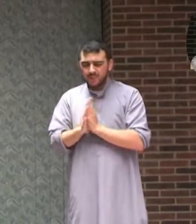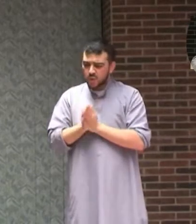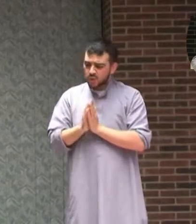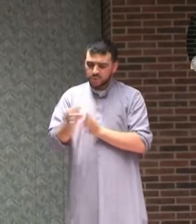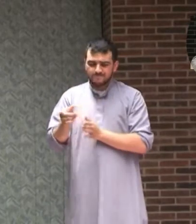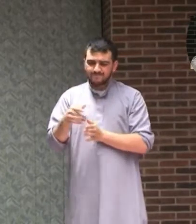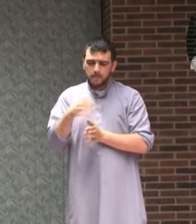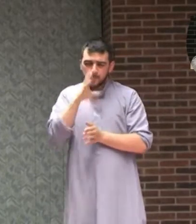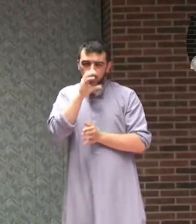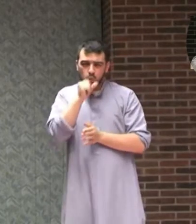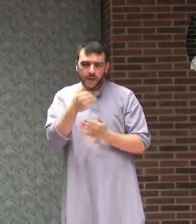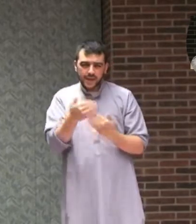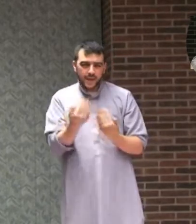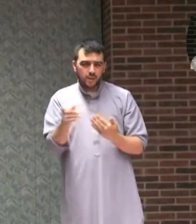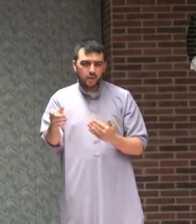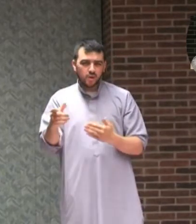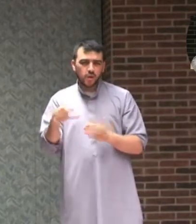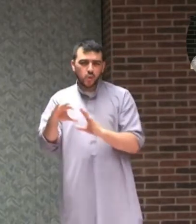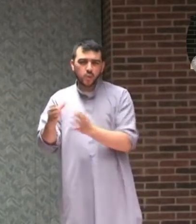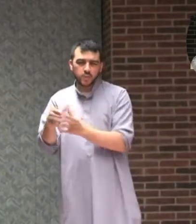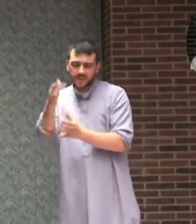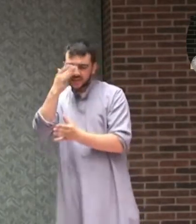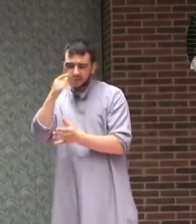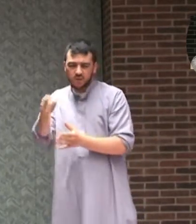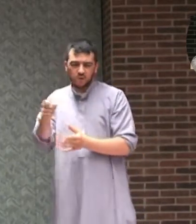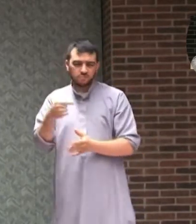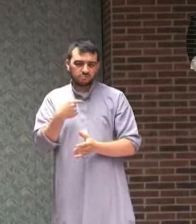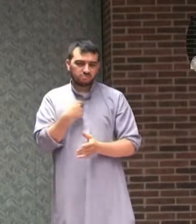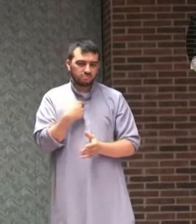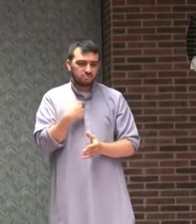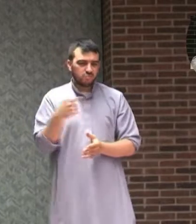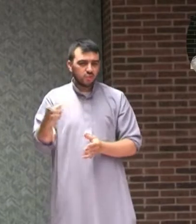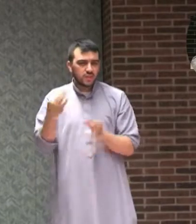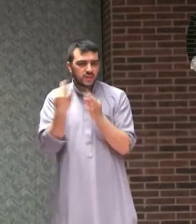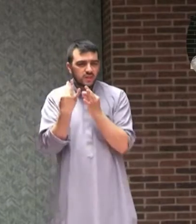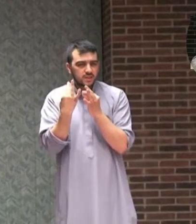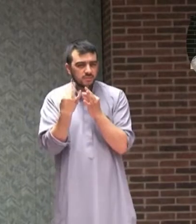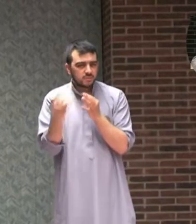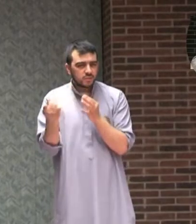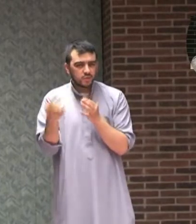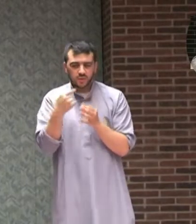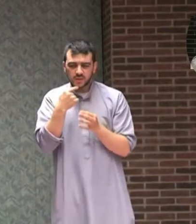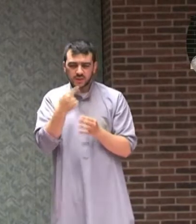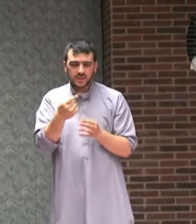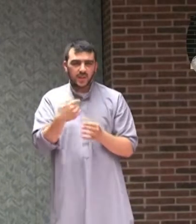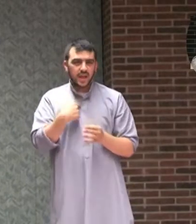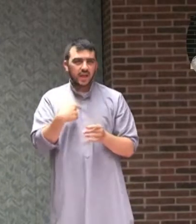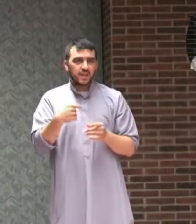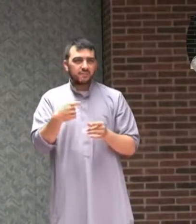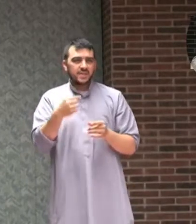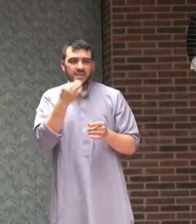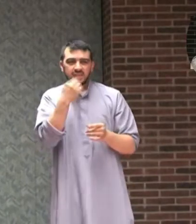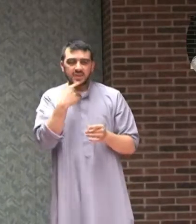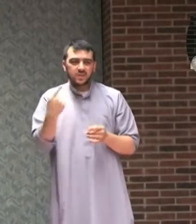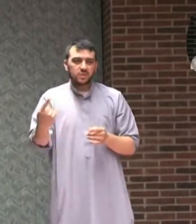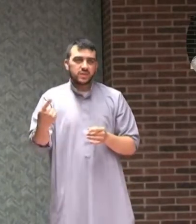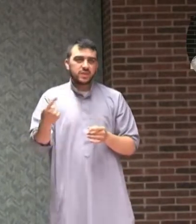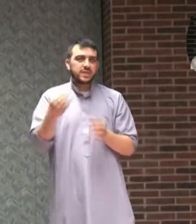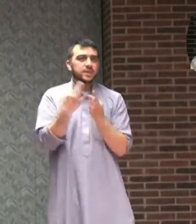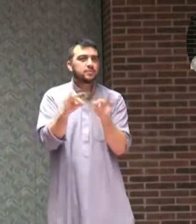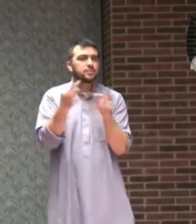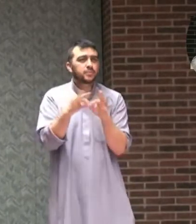qu'est cet acte adoratoire exceptionnel qui est Siyam. Ils ont abordé le jour du Eid comme étant une